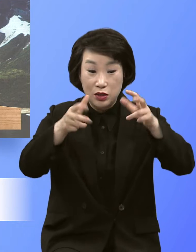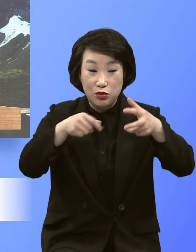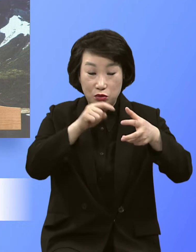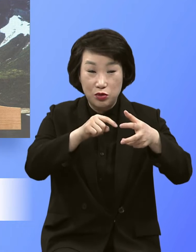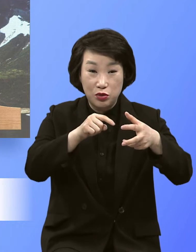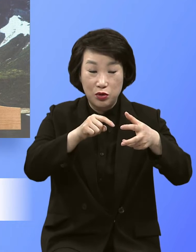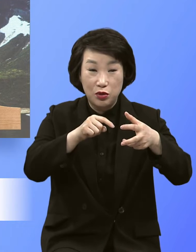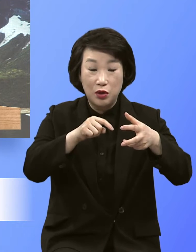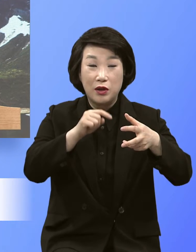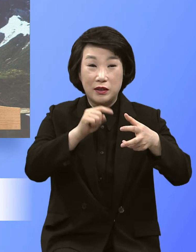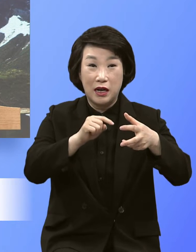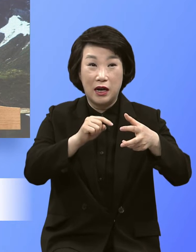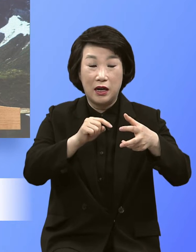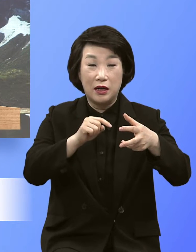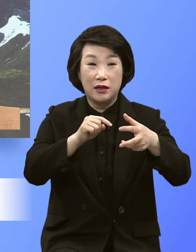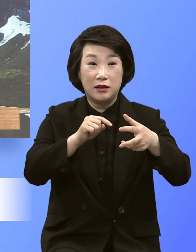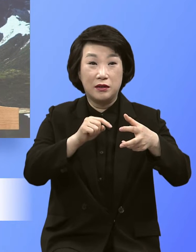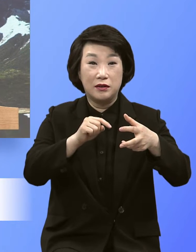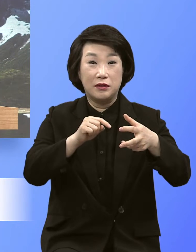지구가 똑딱할 때